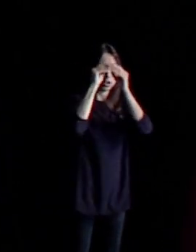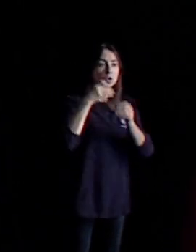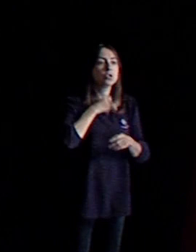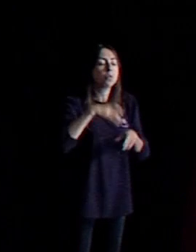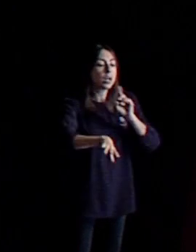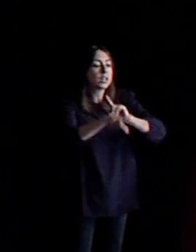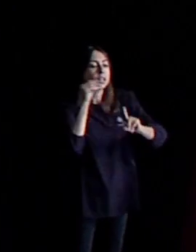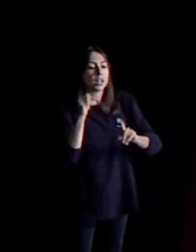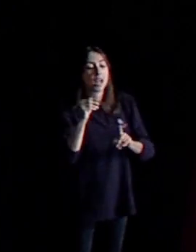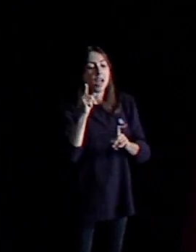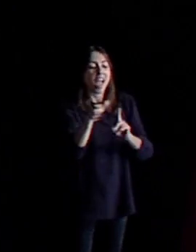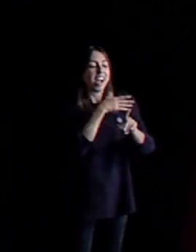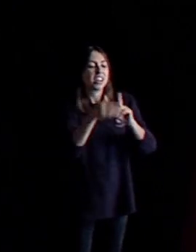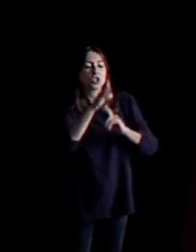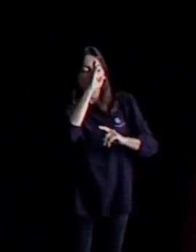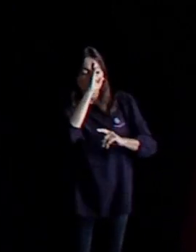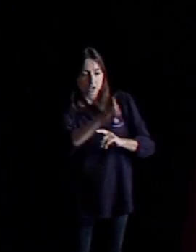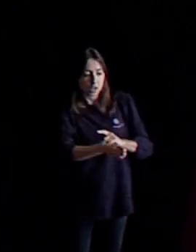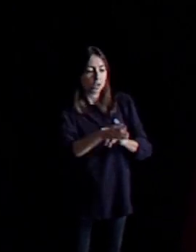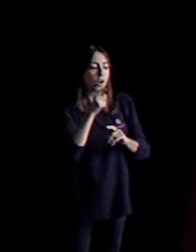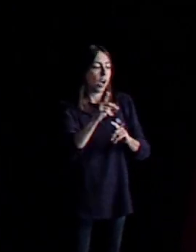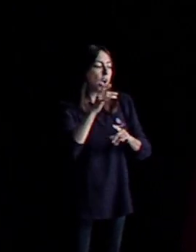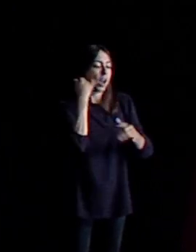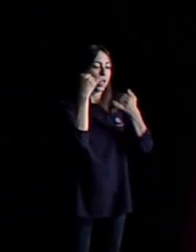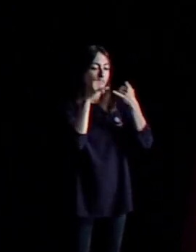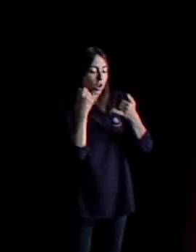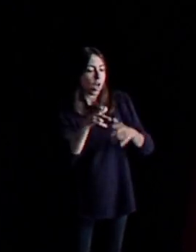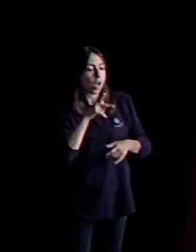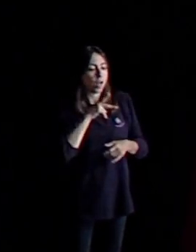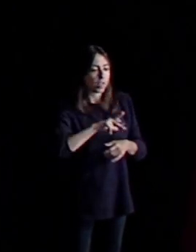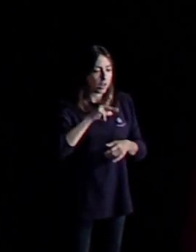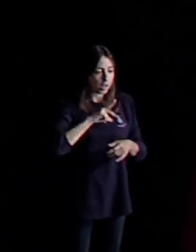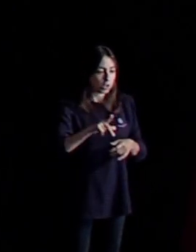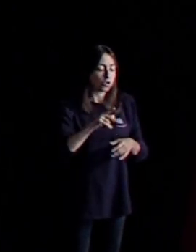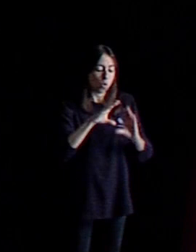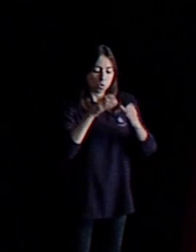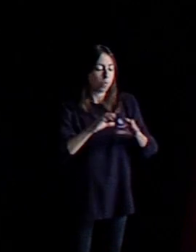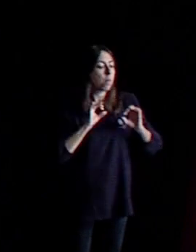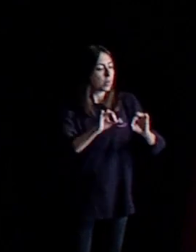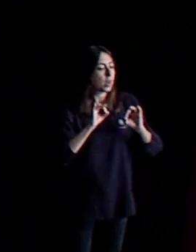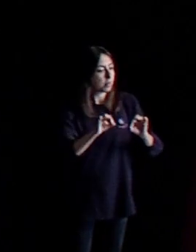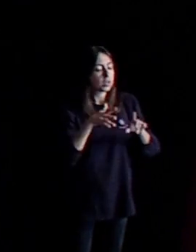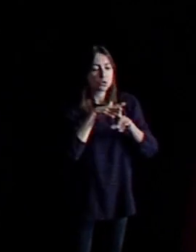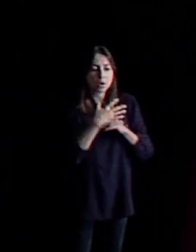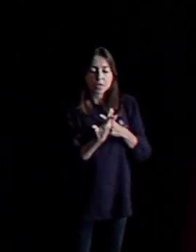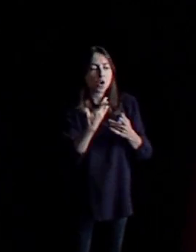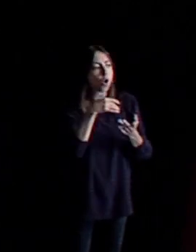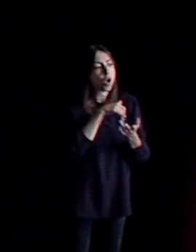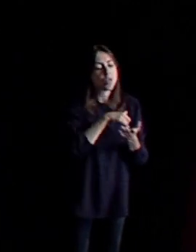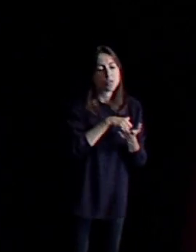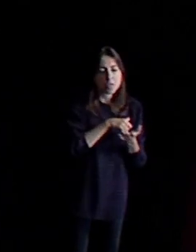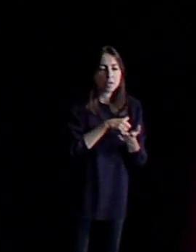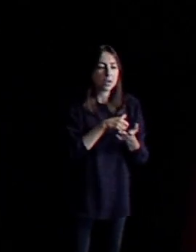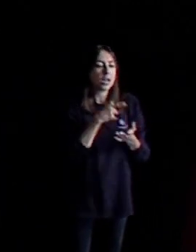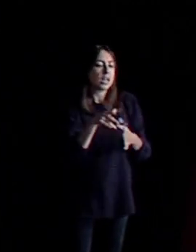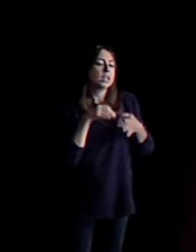como agresión dirigida a lesionar derecho, a un grupo especialmente que tiene una situación vulnerable y